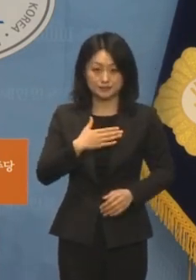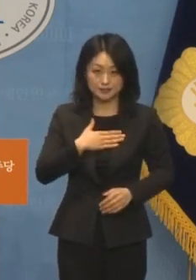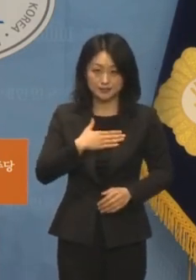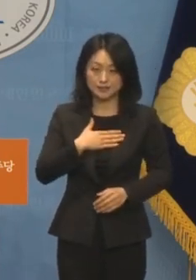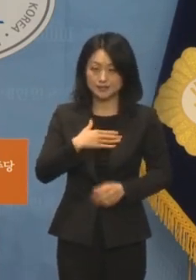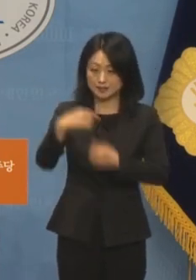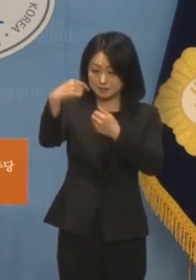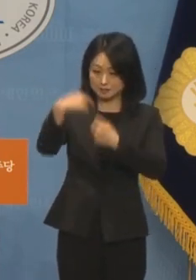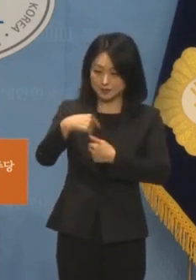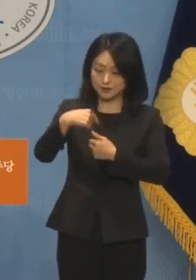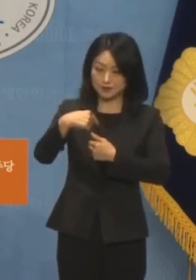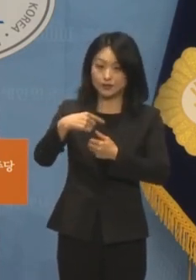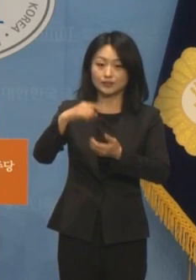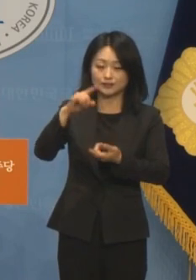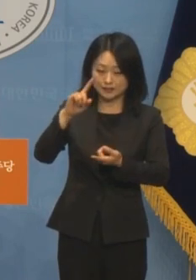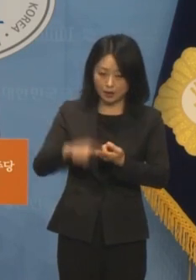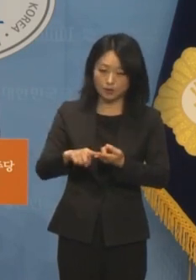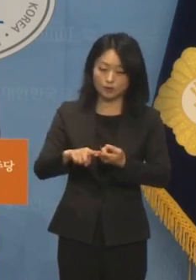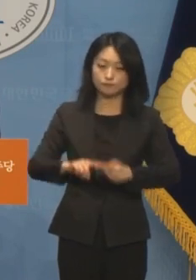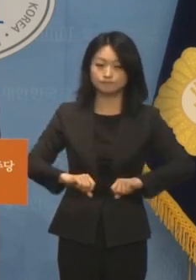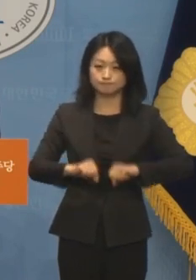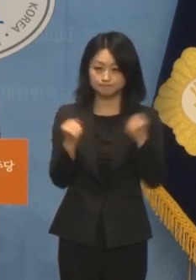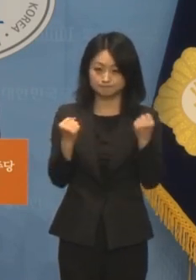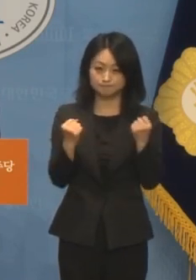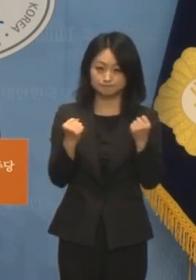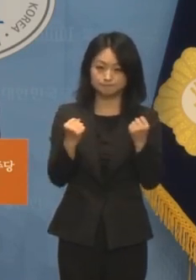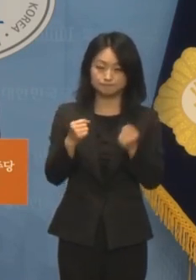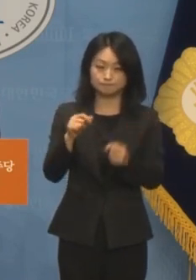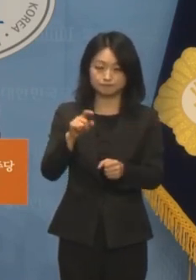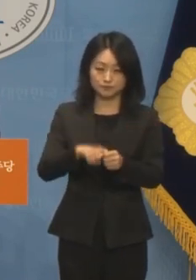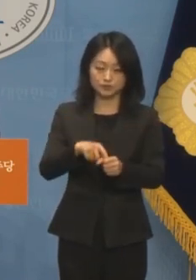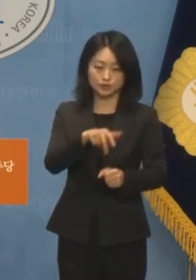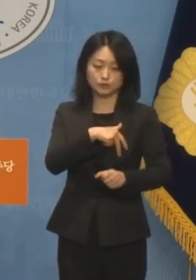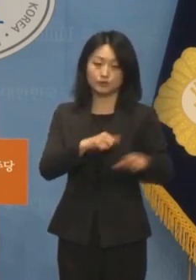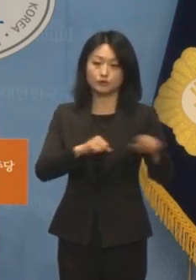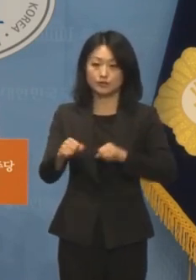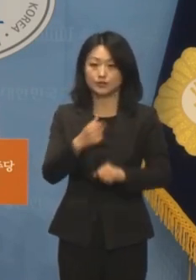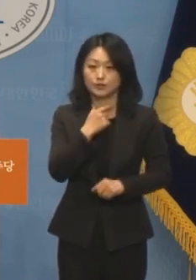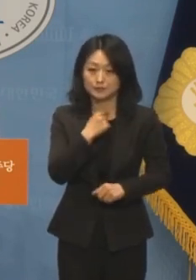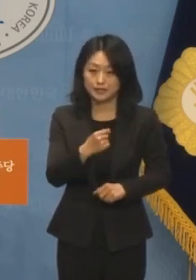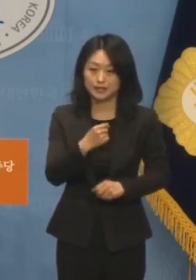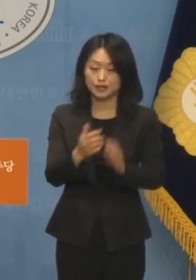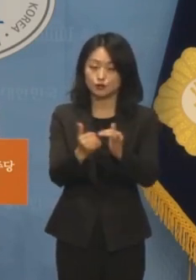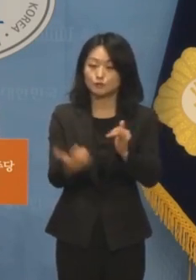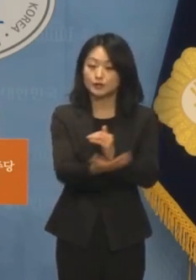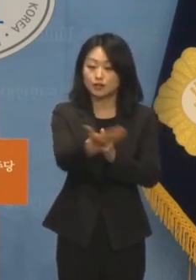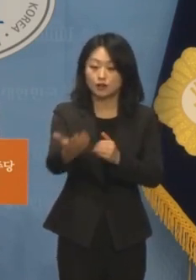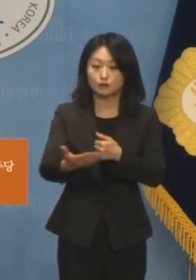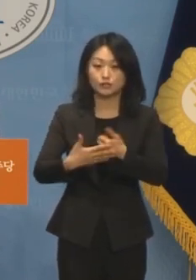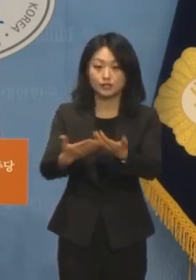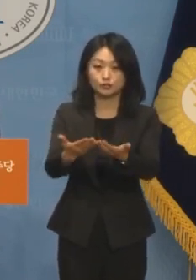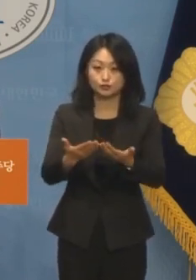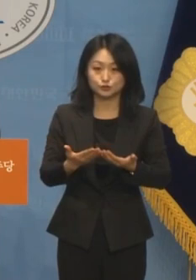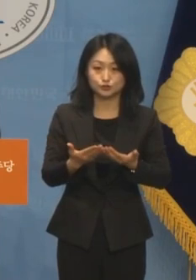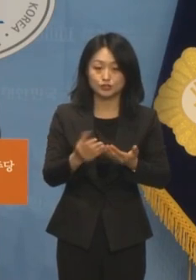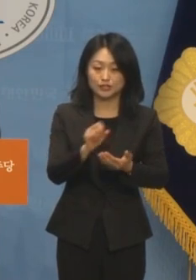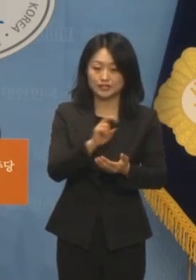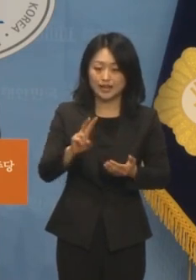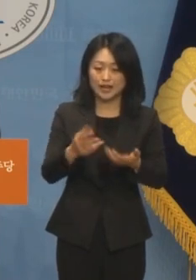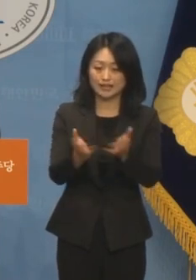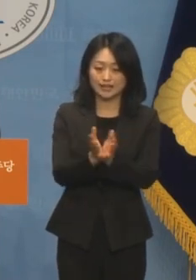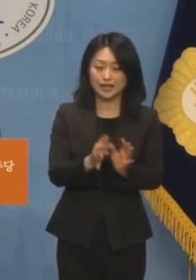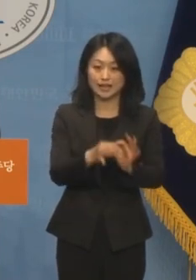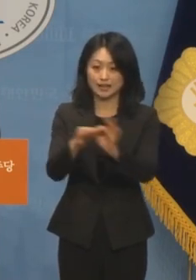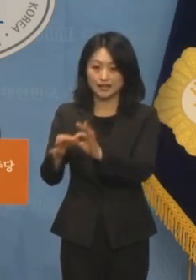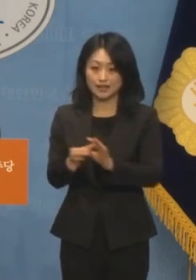준엄한 명령에 충실한 대의자가 될 것입니다. 국민이 만들어준 범야권